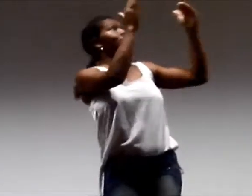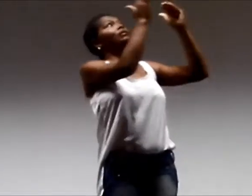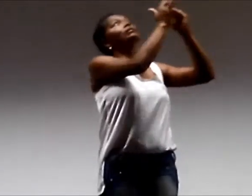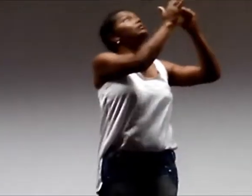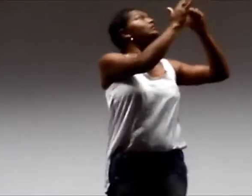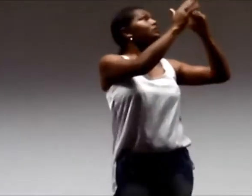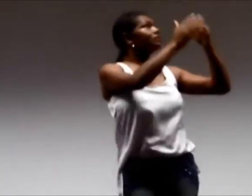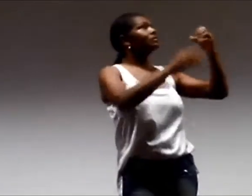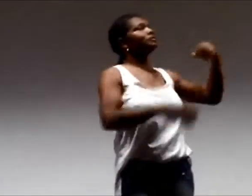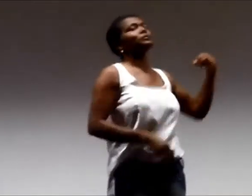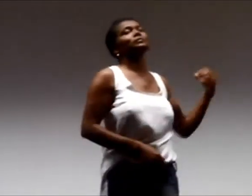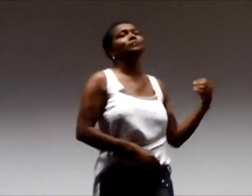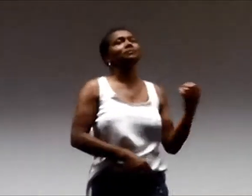se transformou.